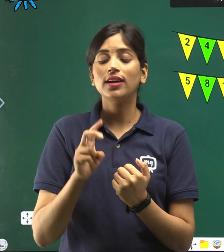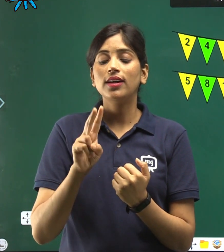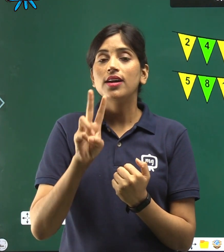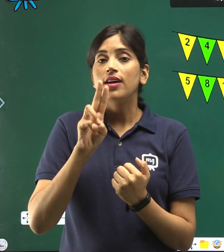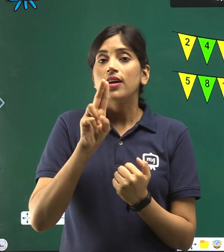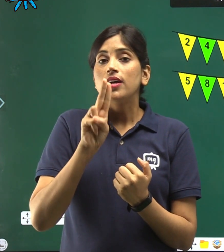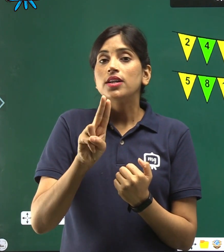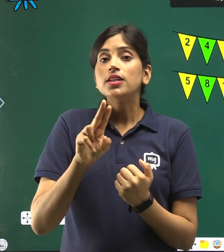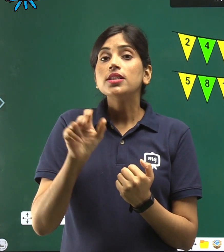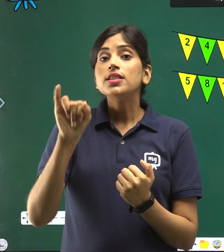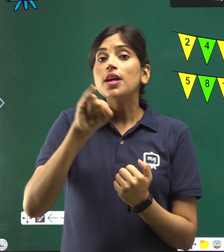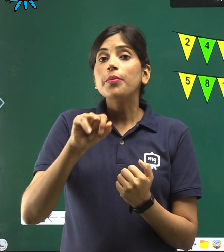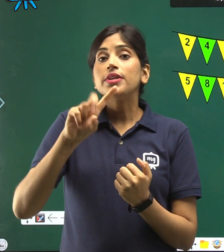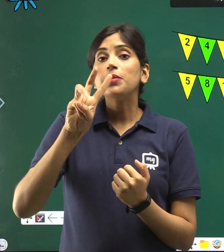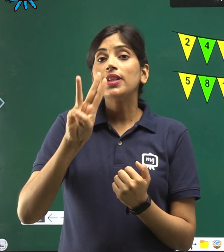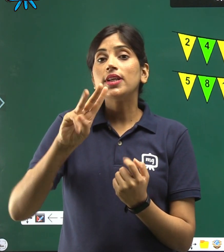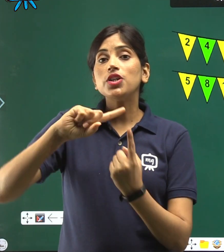26 में 3 जोड़े